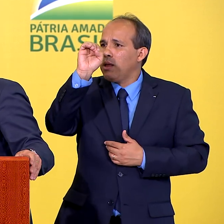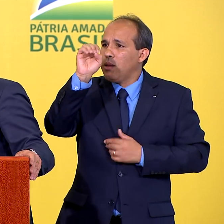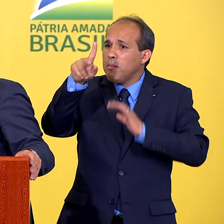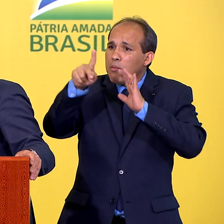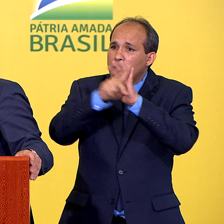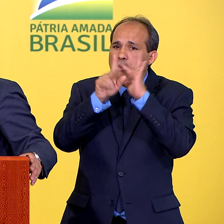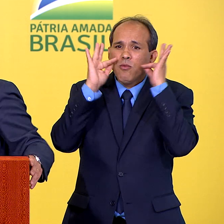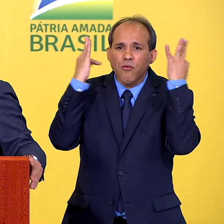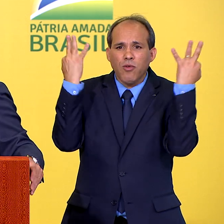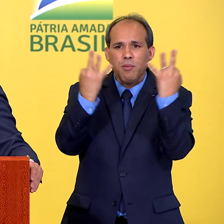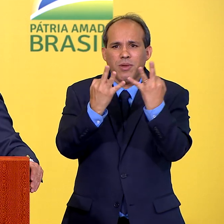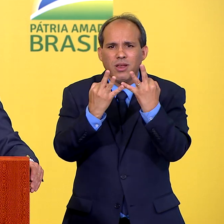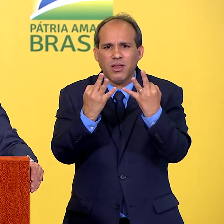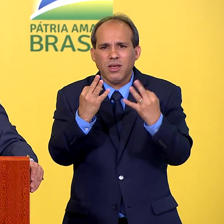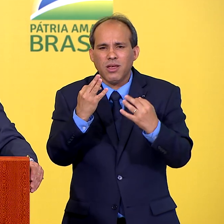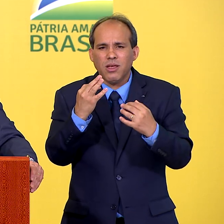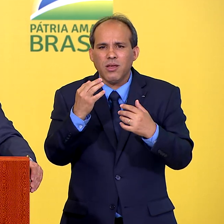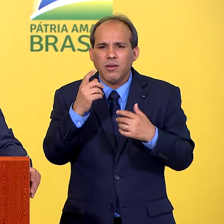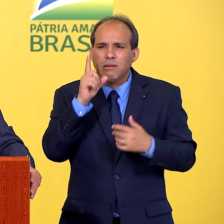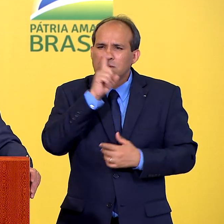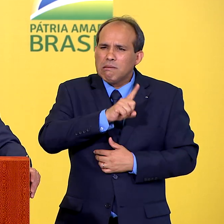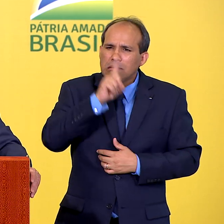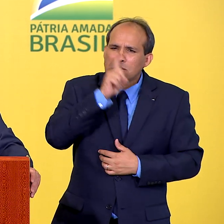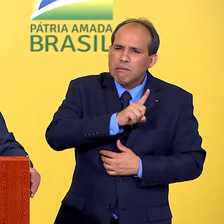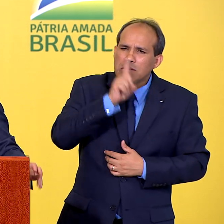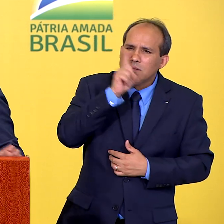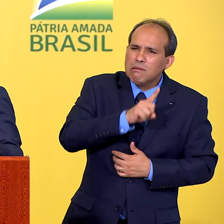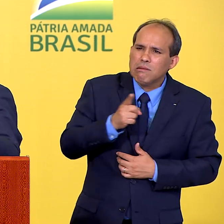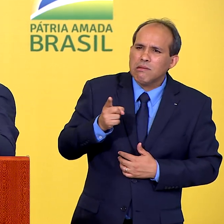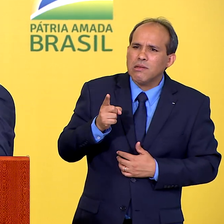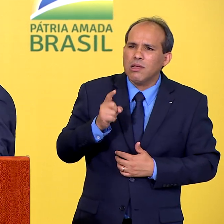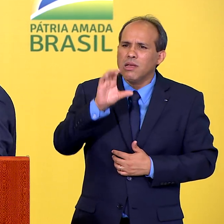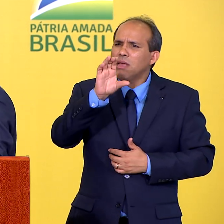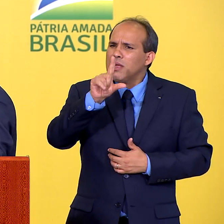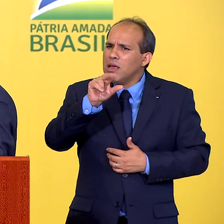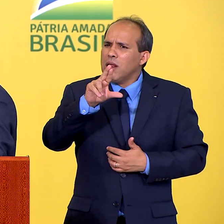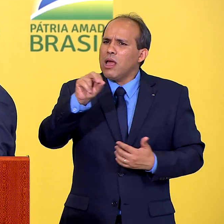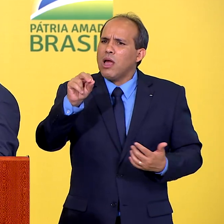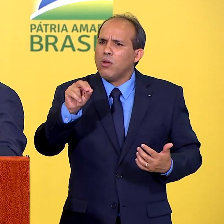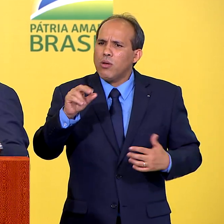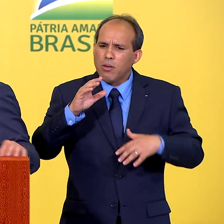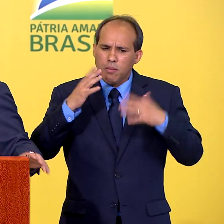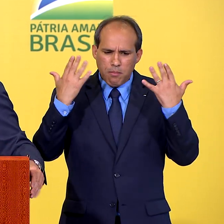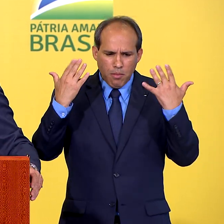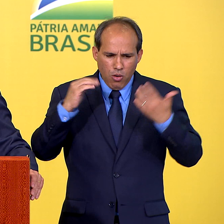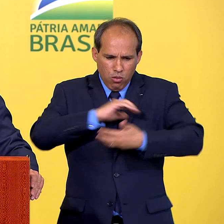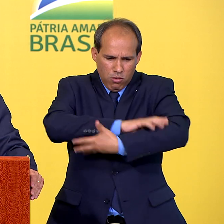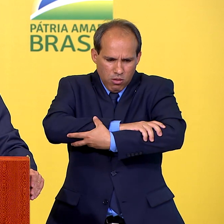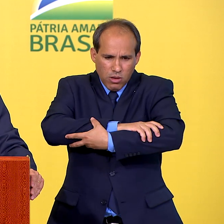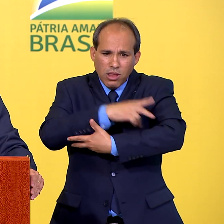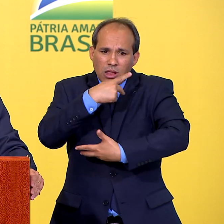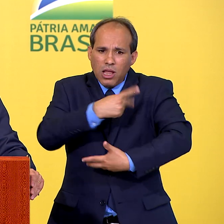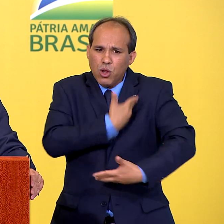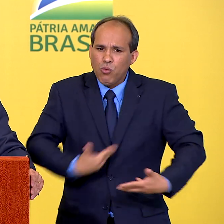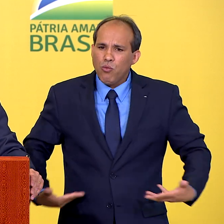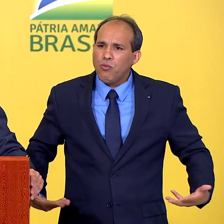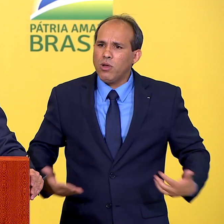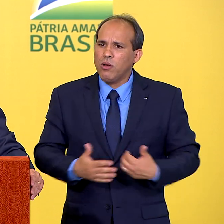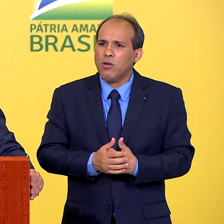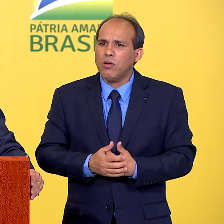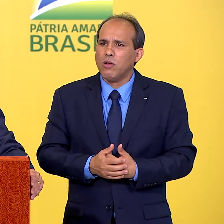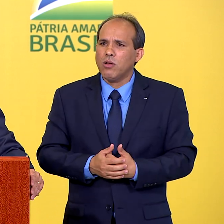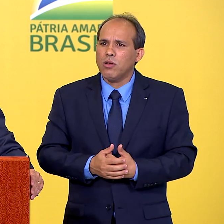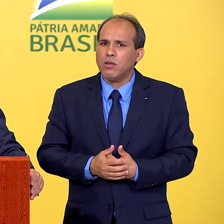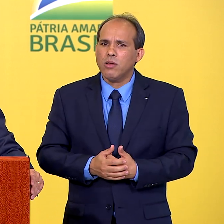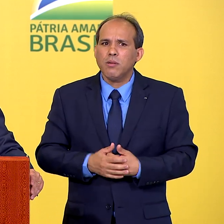família que tem essa condição, é claro que precisa que o Estado estenda a mão. É claro que precisa